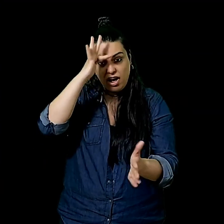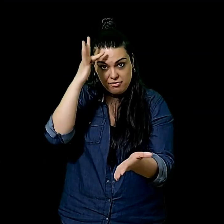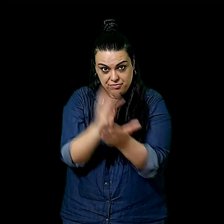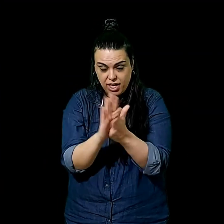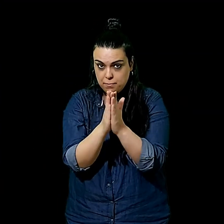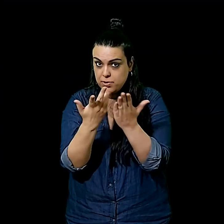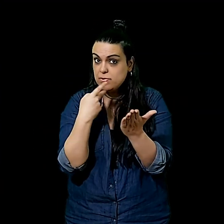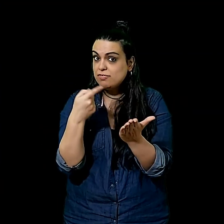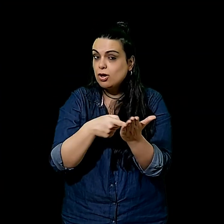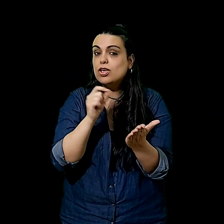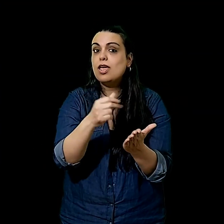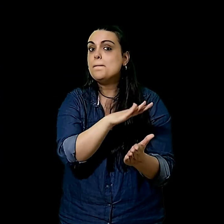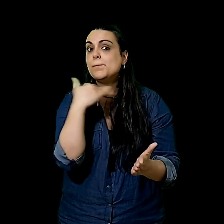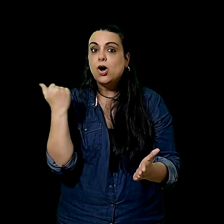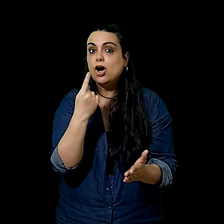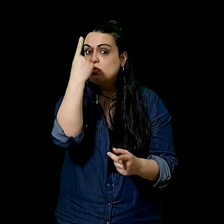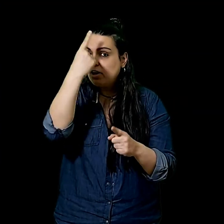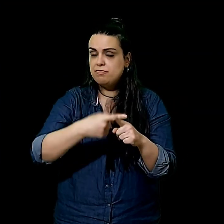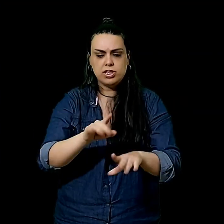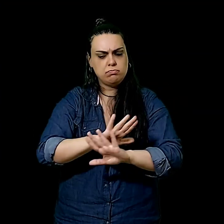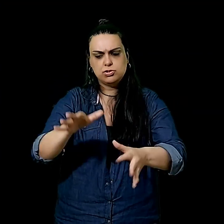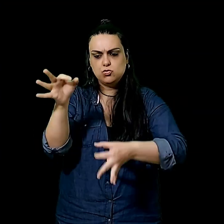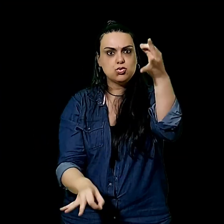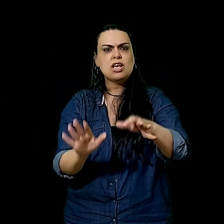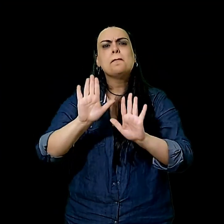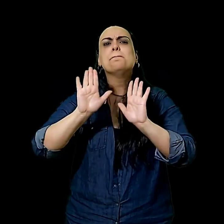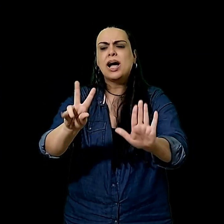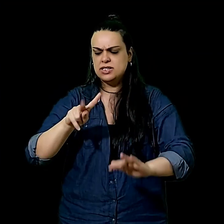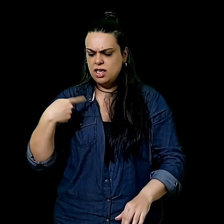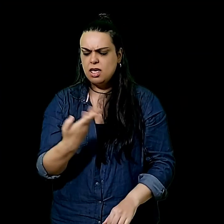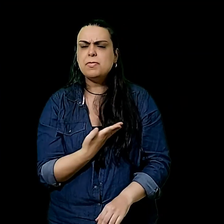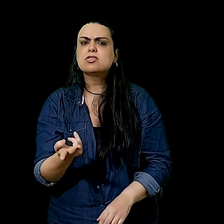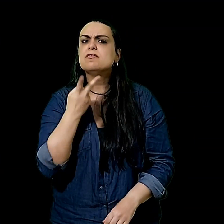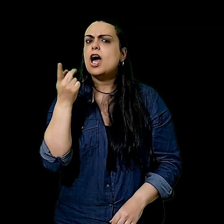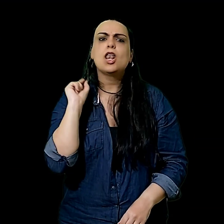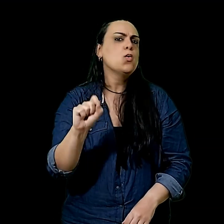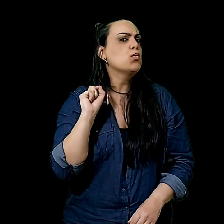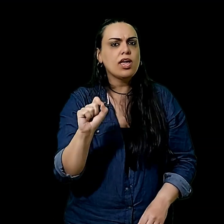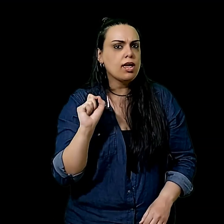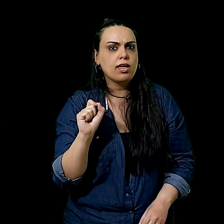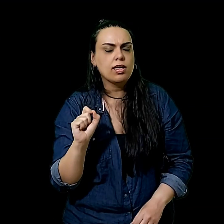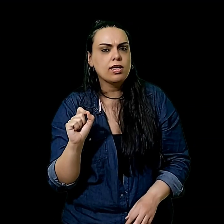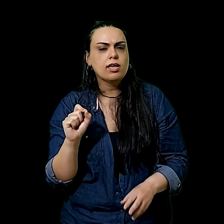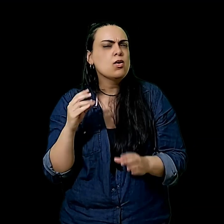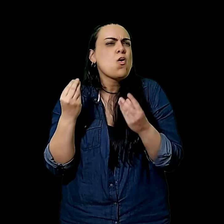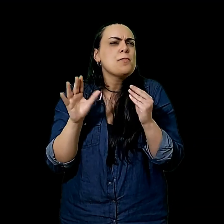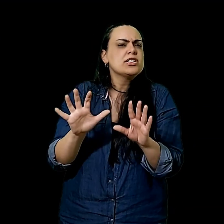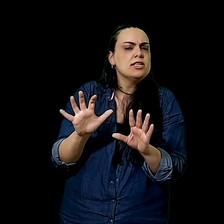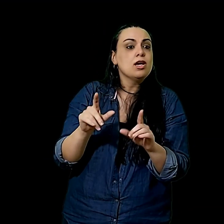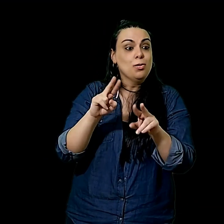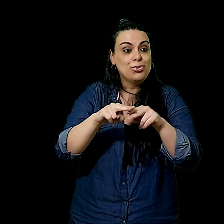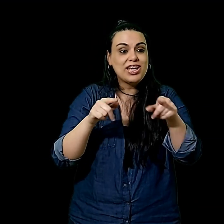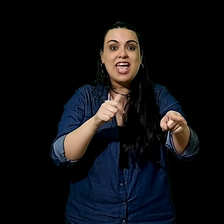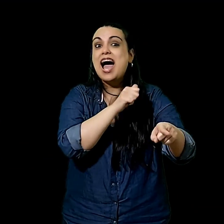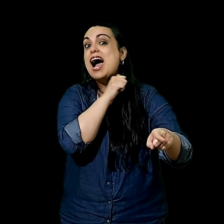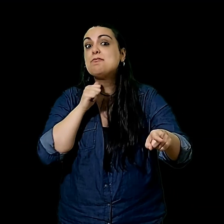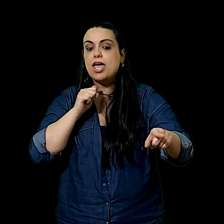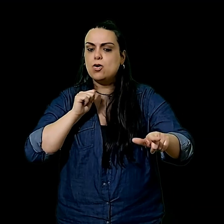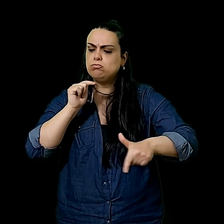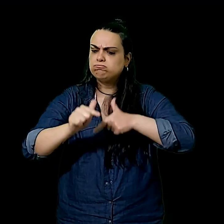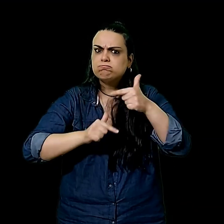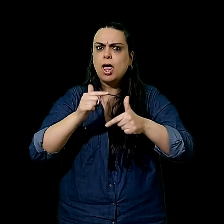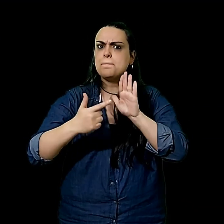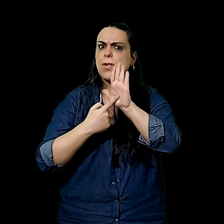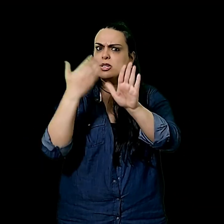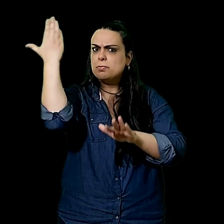Bíblia diz, depois da morte segue-se o juízo. Mas o que o autor da carta aos Hebreus está falando? Ele está falando que as obras, e no caso de Abel, a obra da